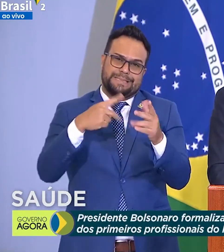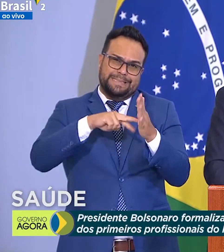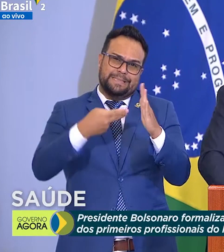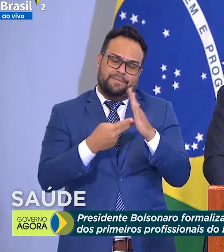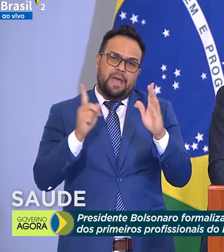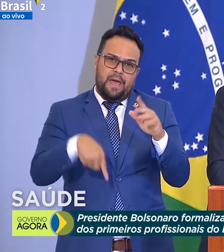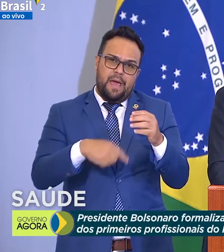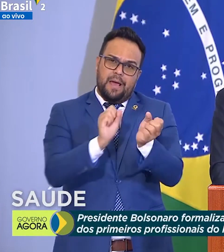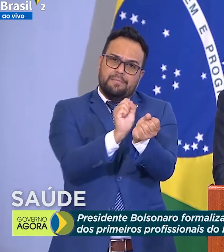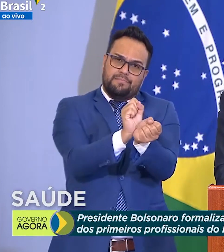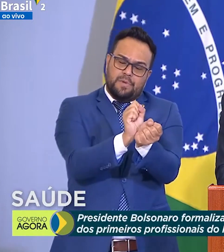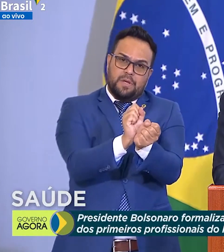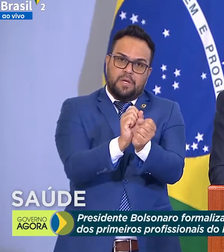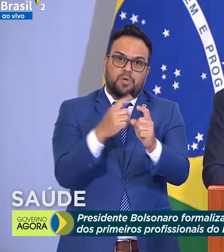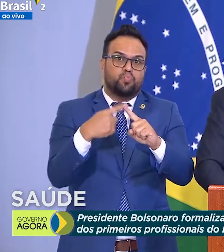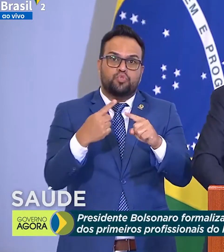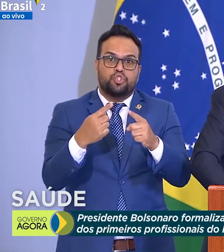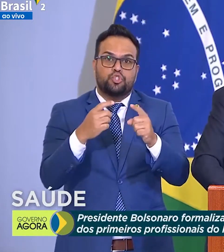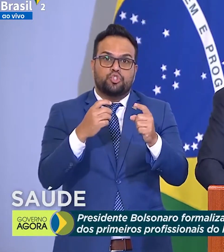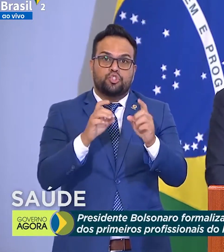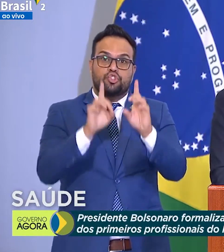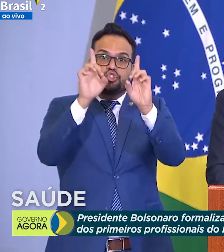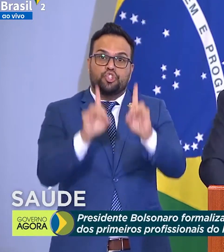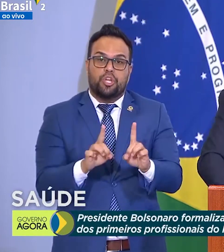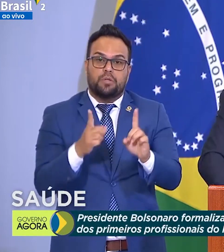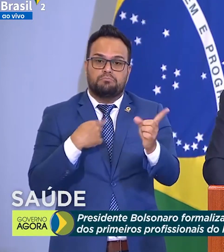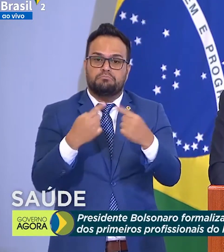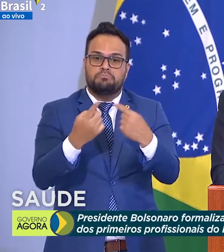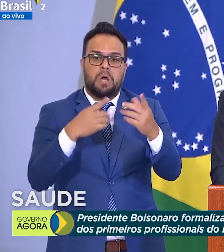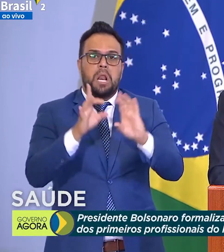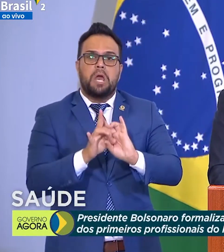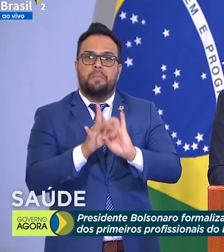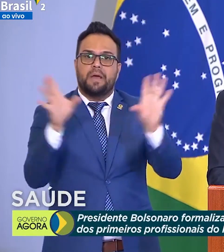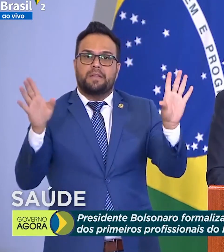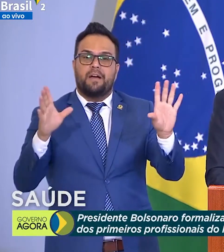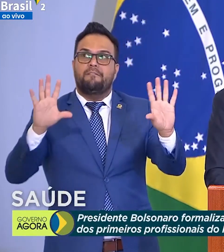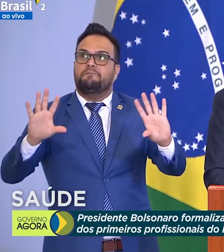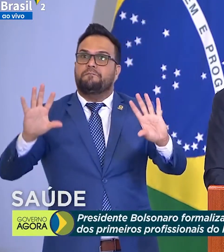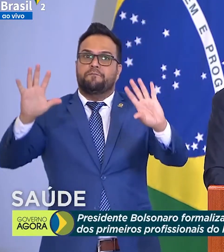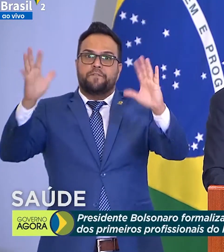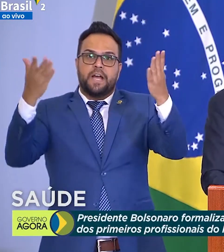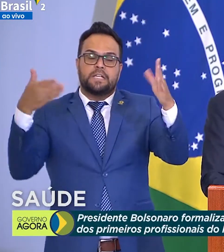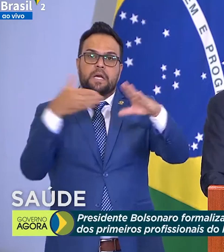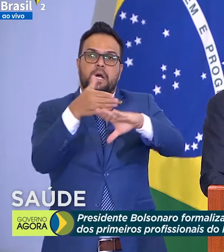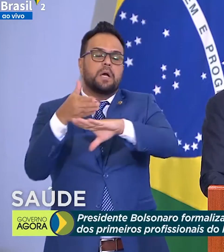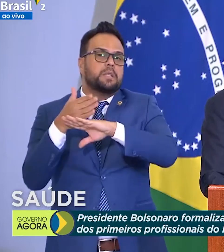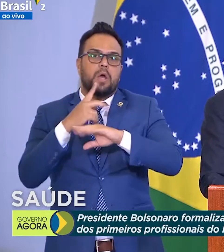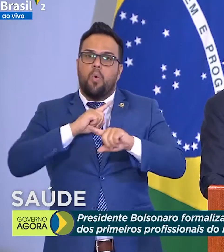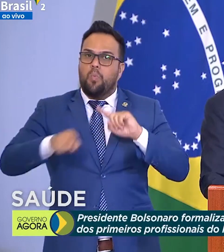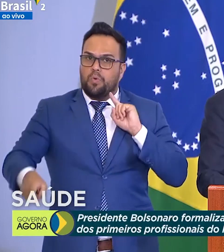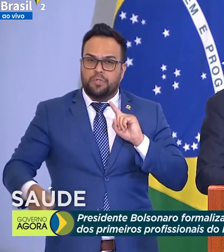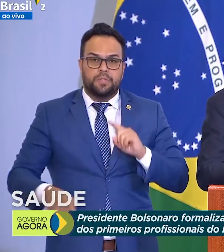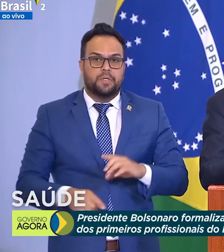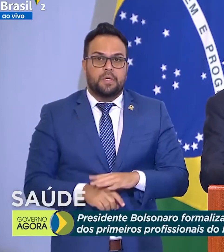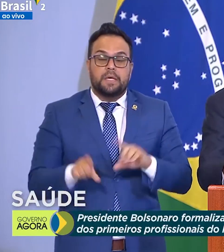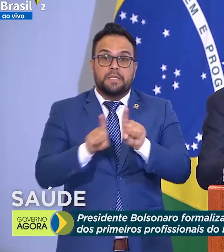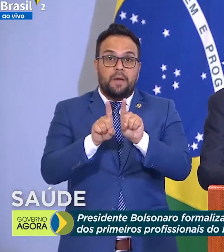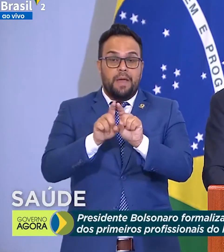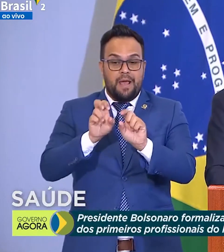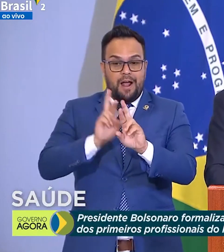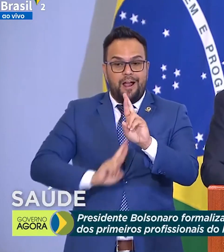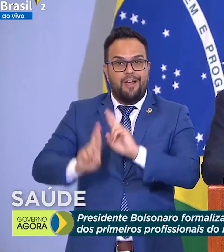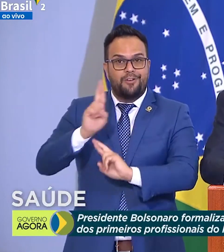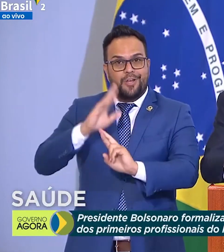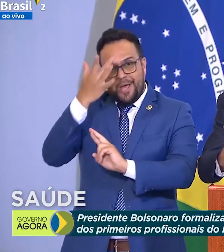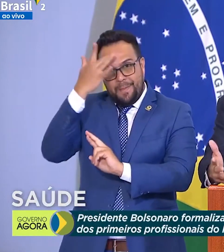dado que eles não tinham sequer o direito de ir e vir, de ir numa festa, de receber seu salário, nada. Nem de se relacionar com outra